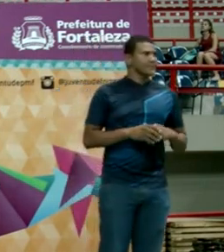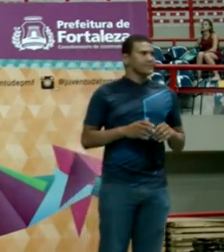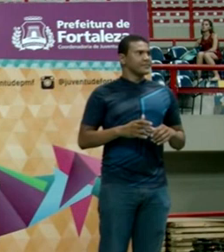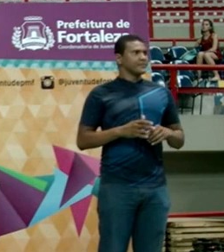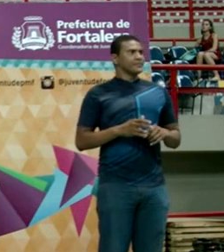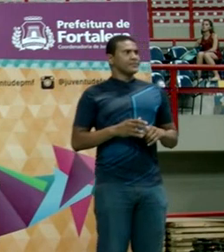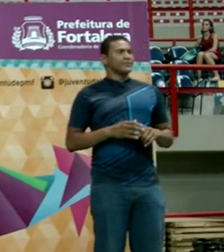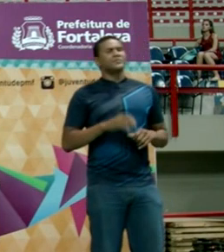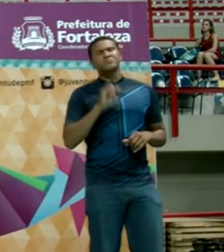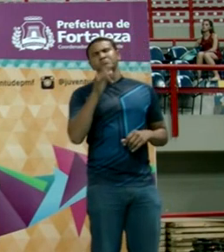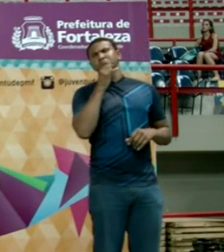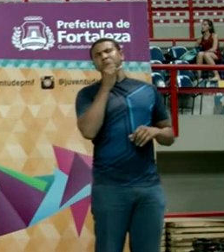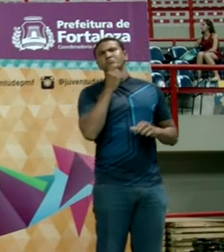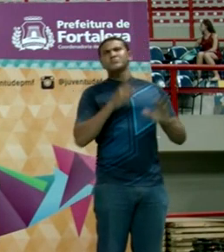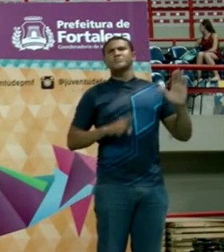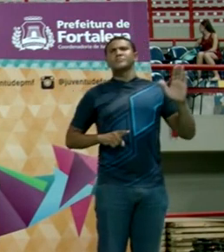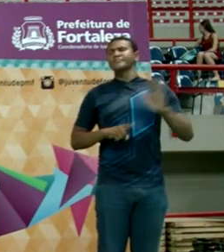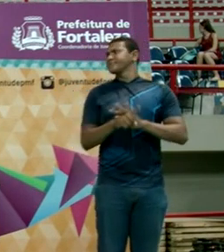é